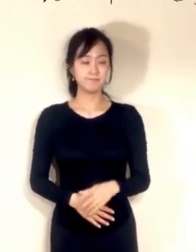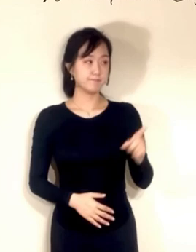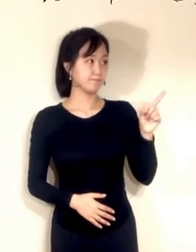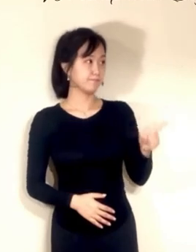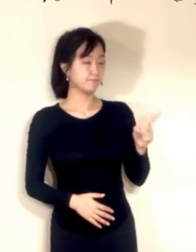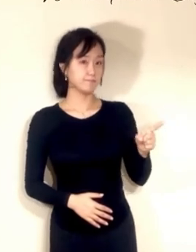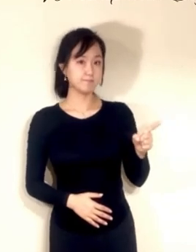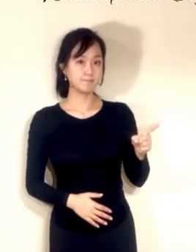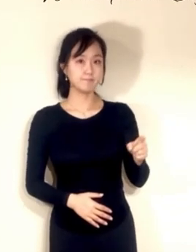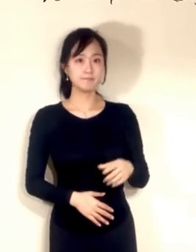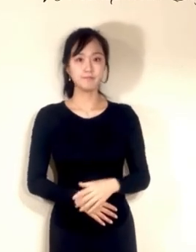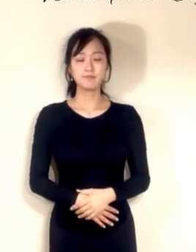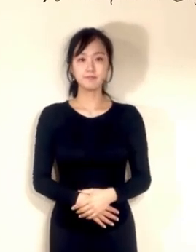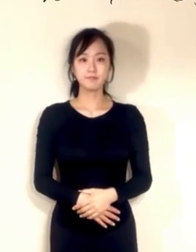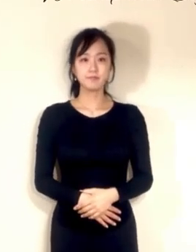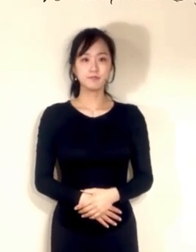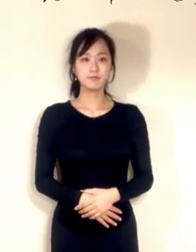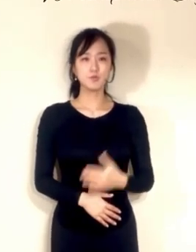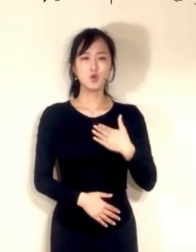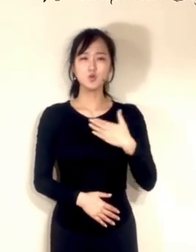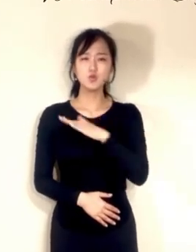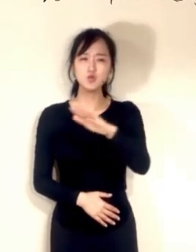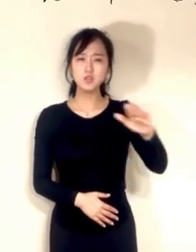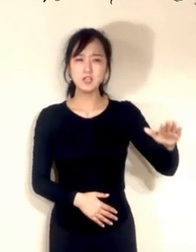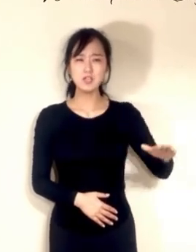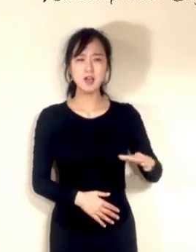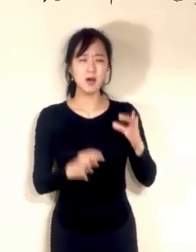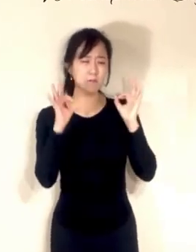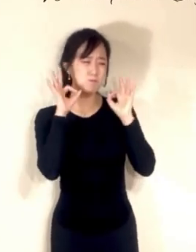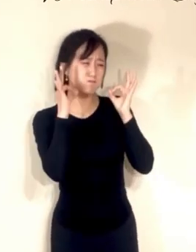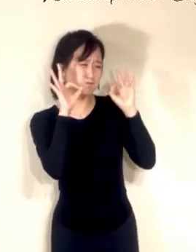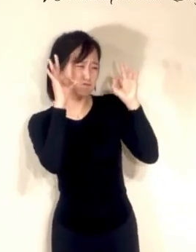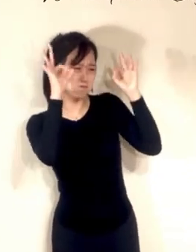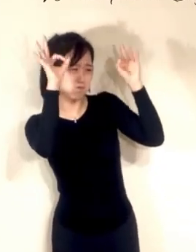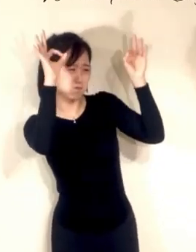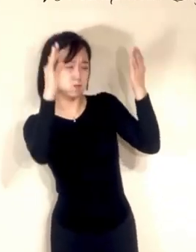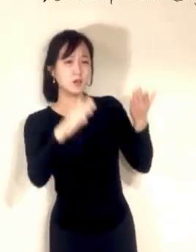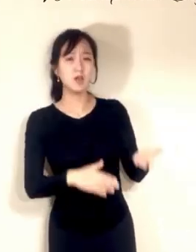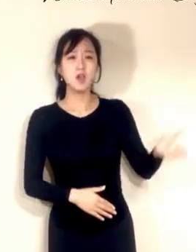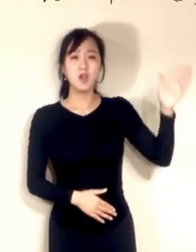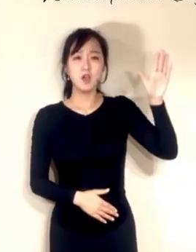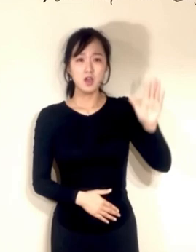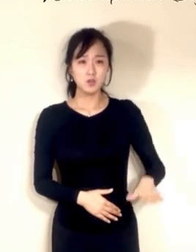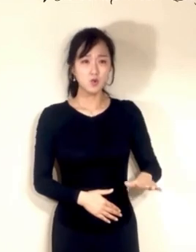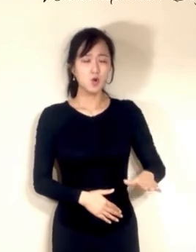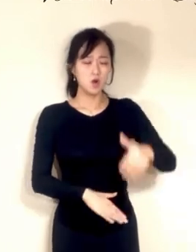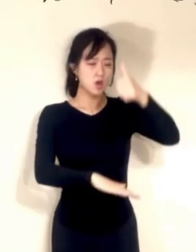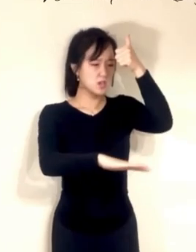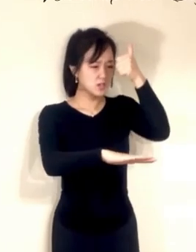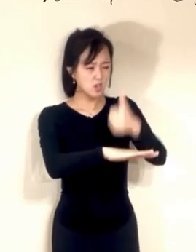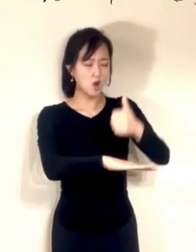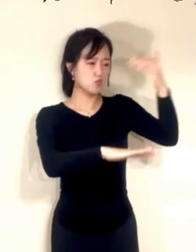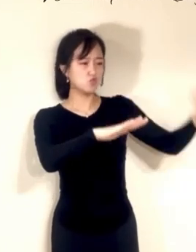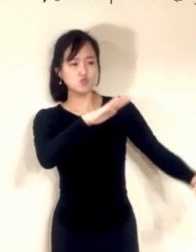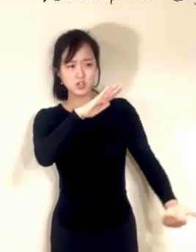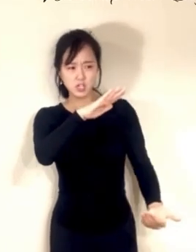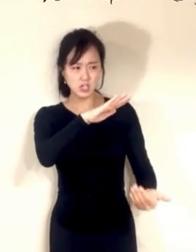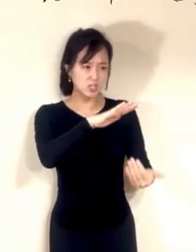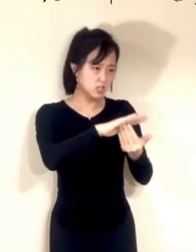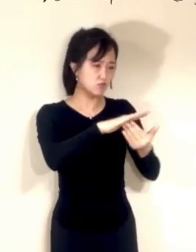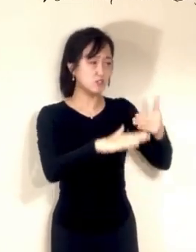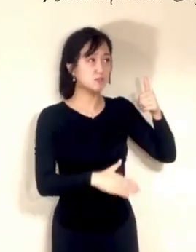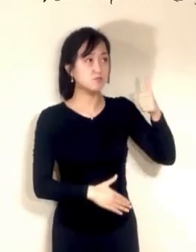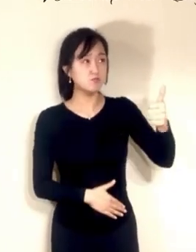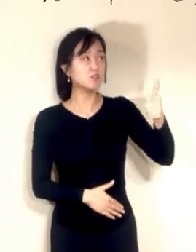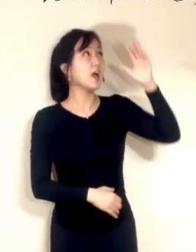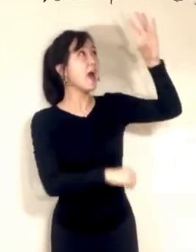진리를 가르치고요, 4절과 5절은 우리가 뭔가를 이루려 해도 그것을 결국